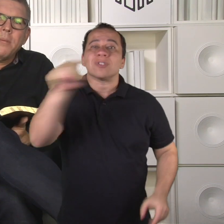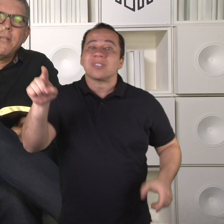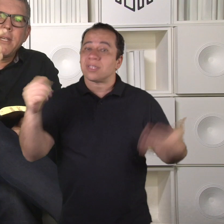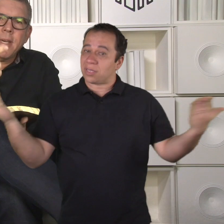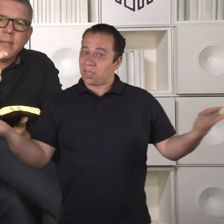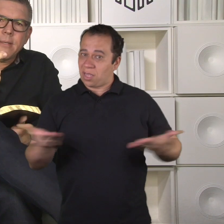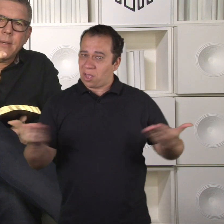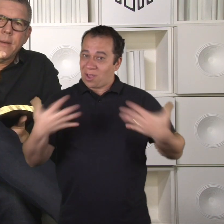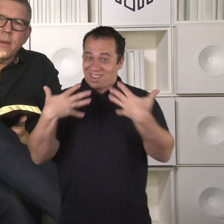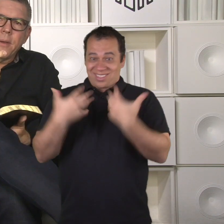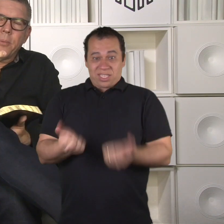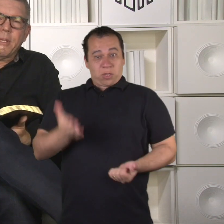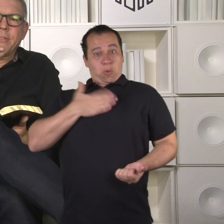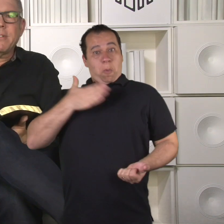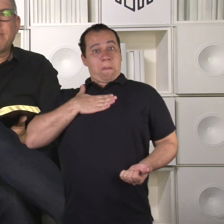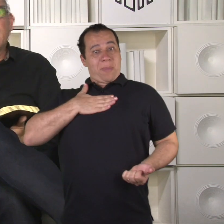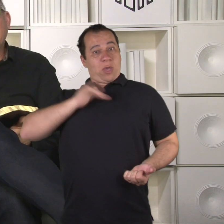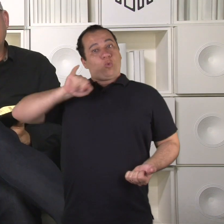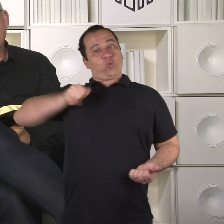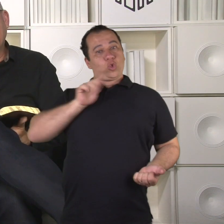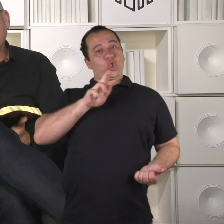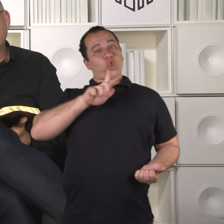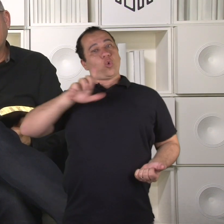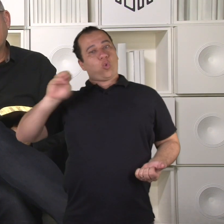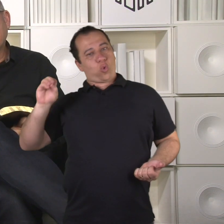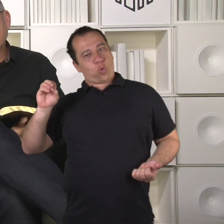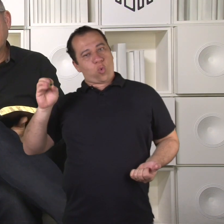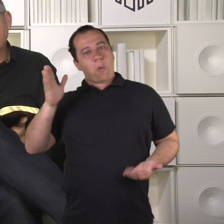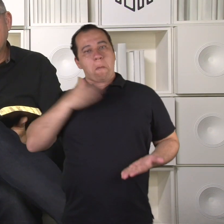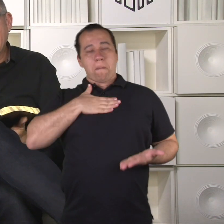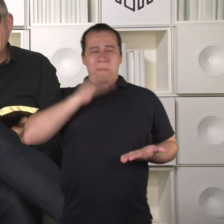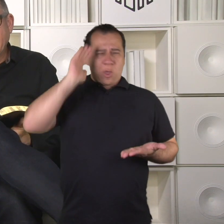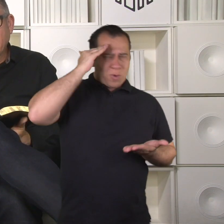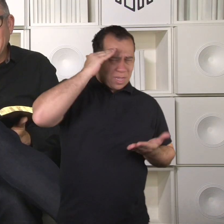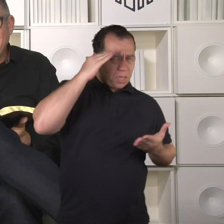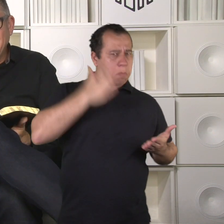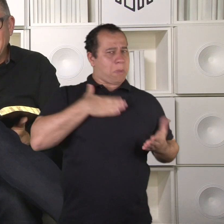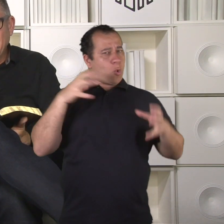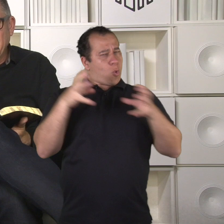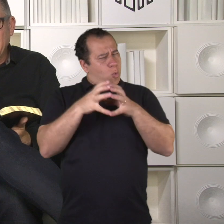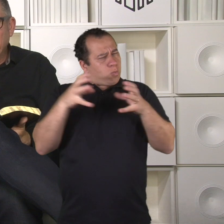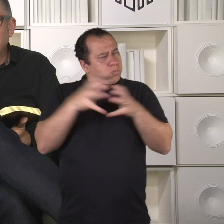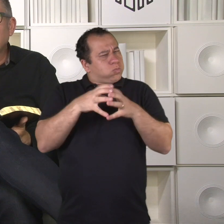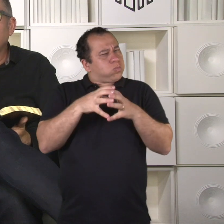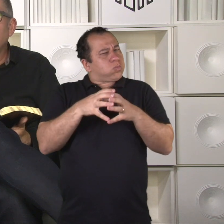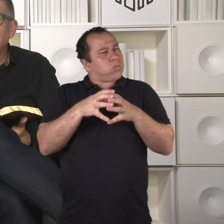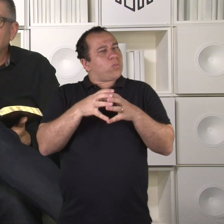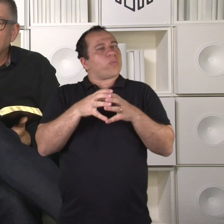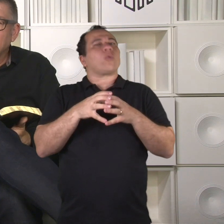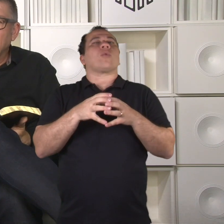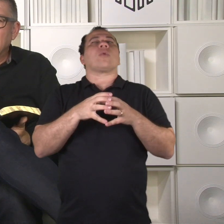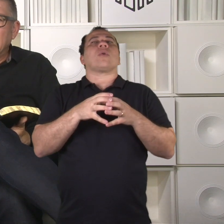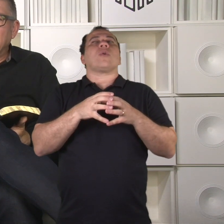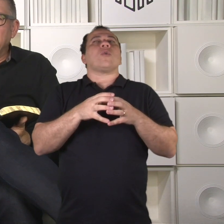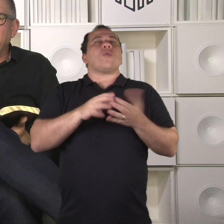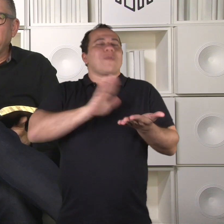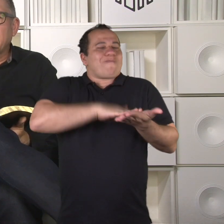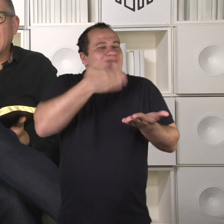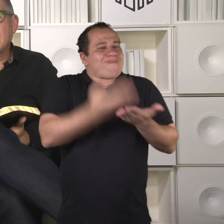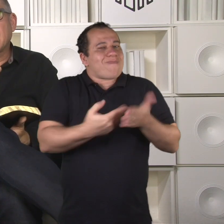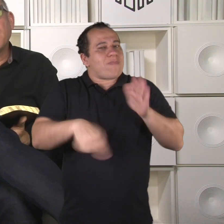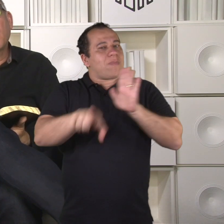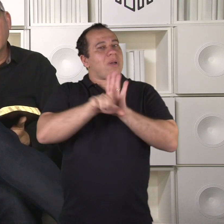sua obediência, porque você vai entrar numa dinâmica muito cruel